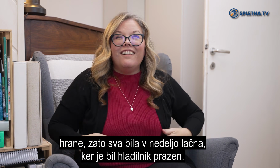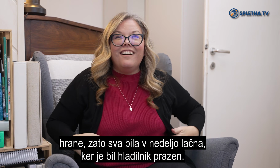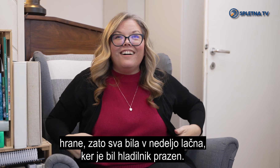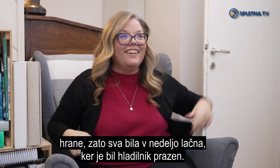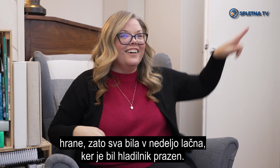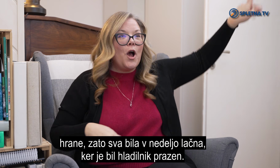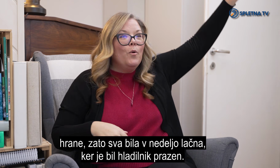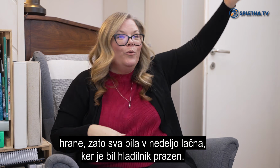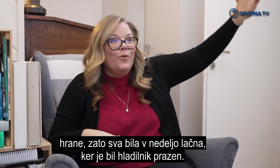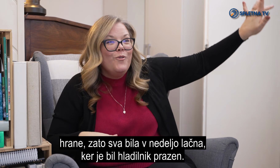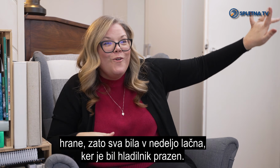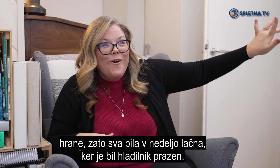hladilnik prazen.